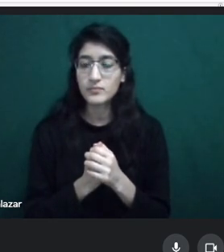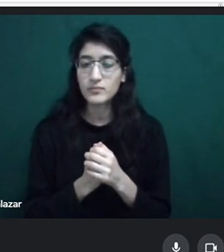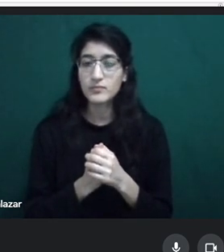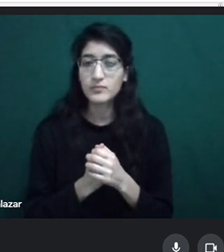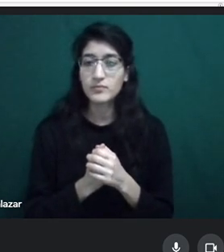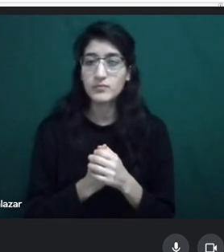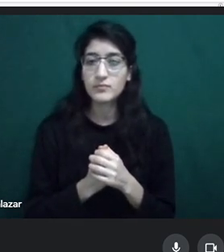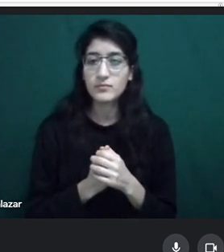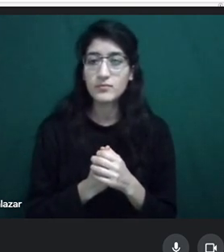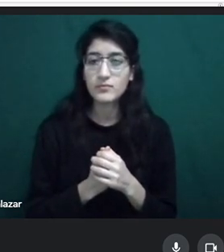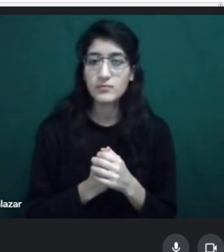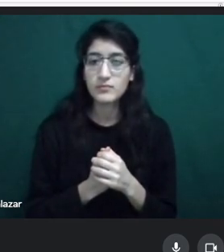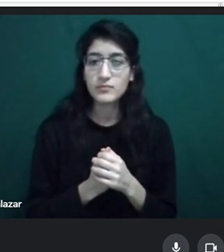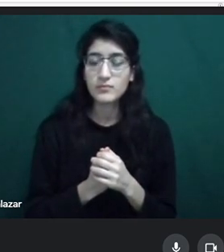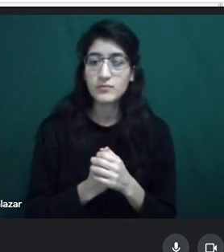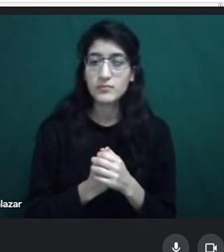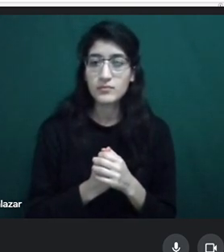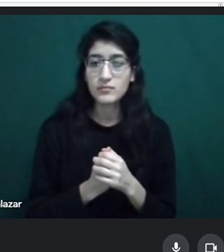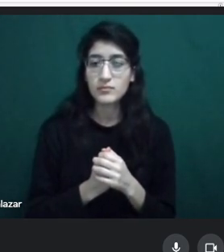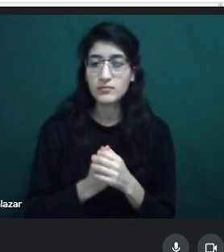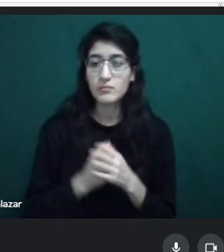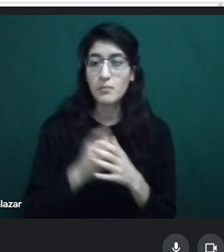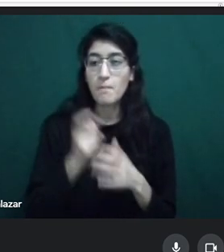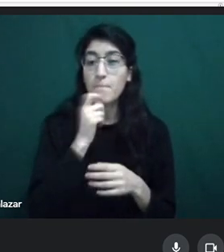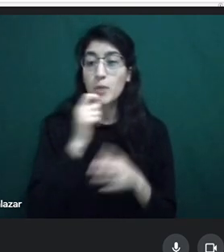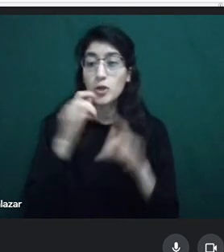en presente,